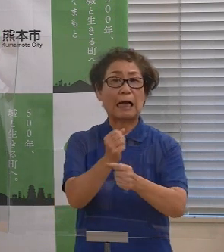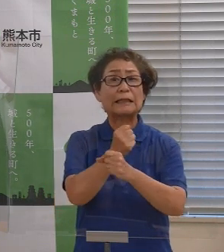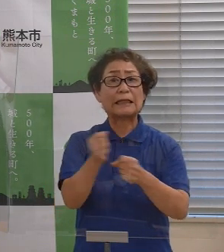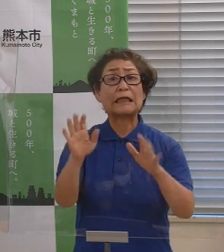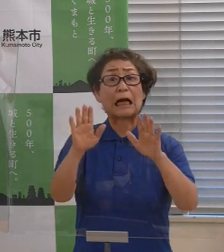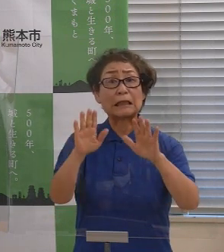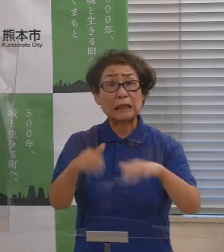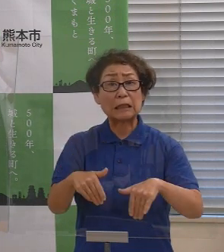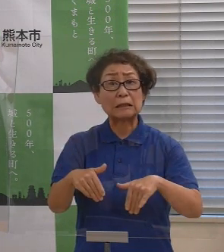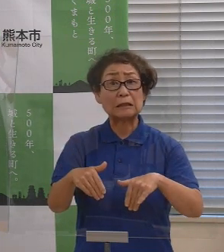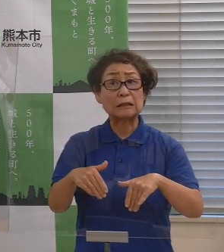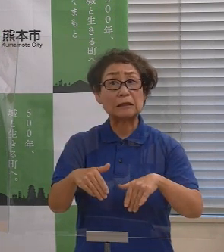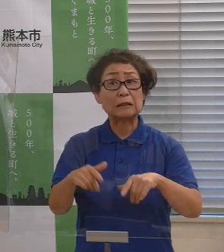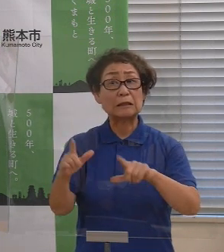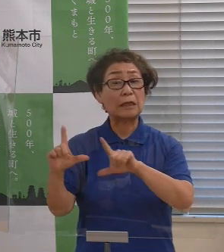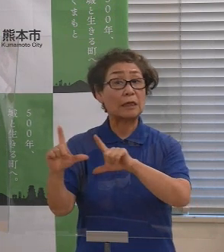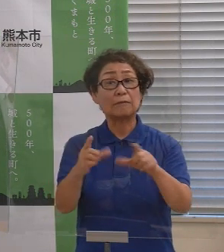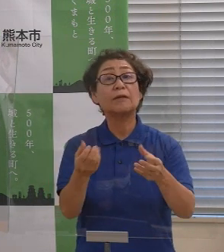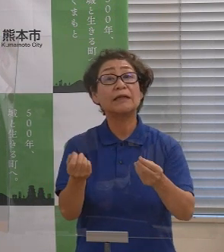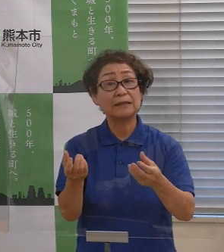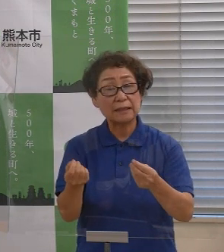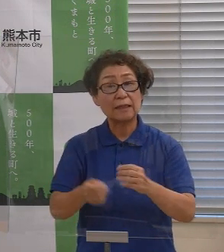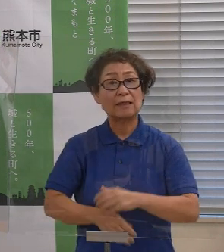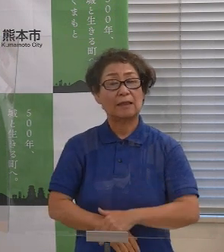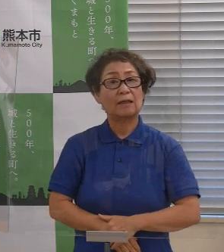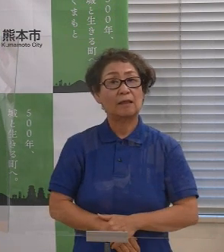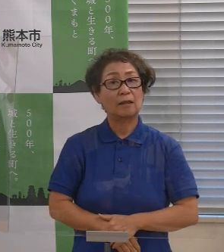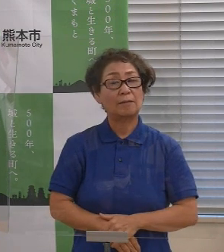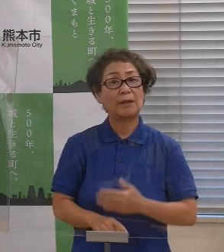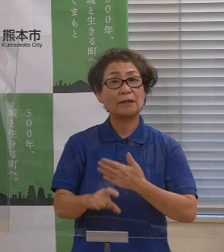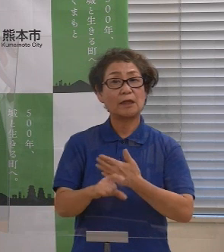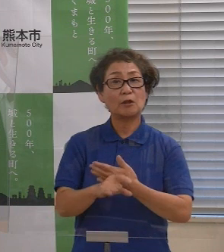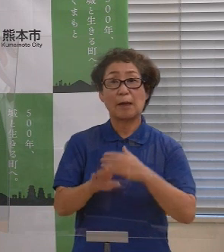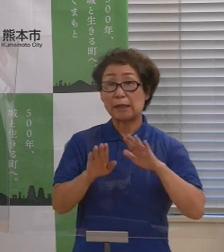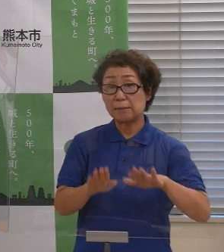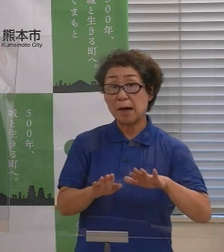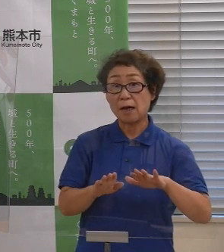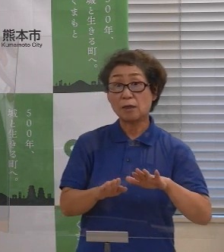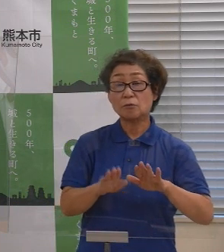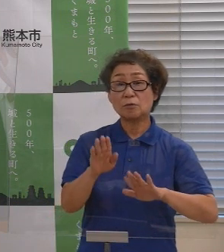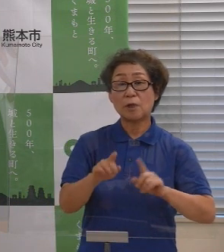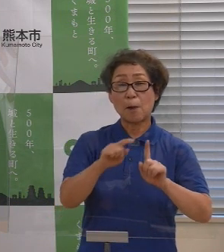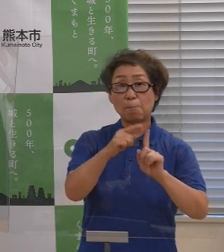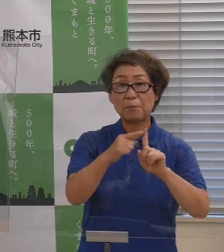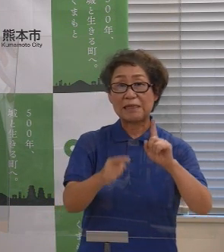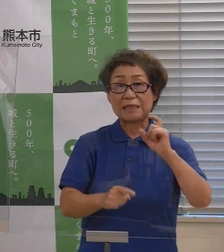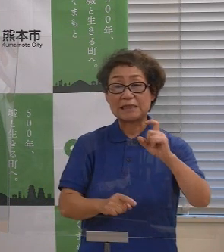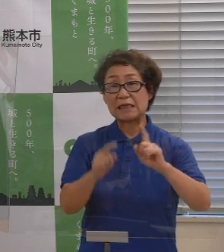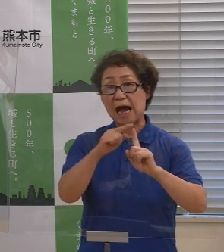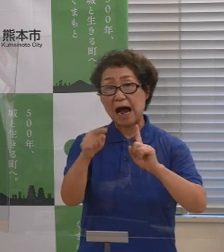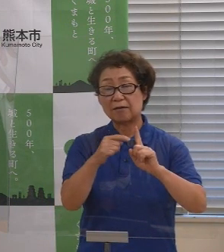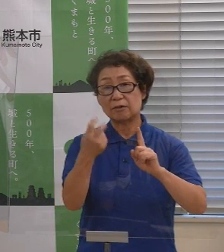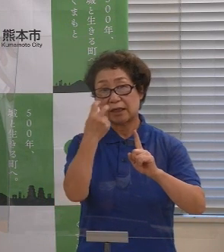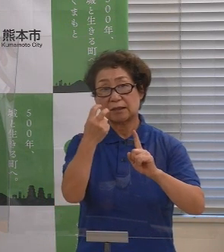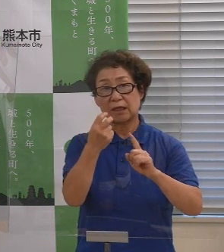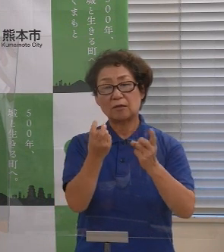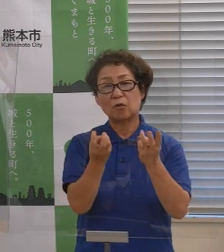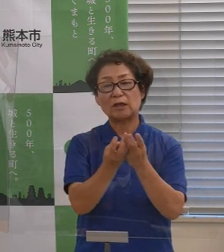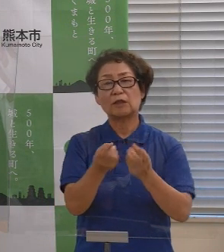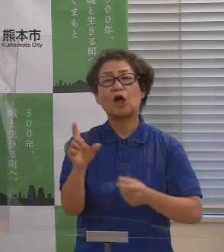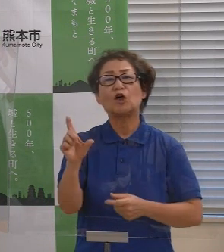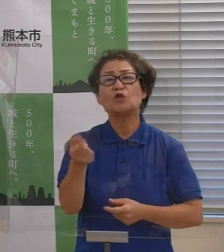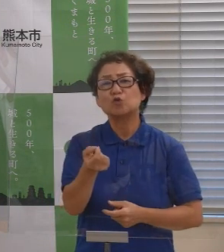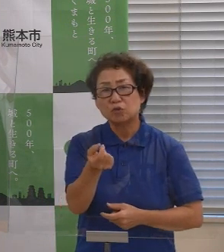ったということをおっしゃいましたけれども、例えば現時点での PCR 検査数の少なさと